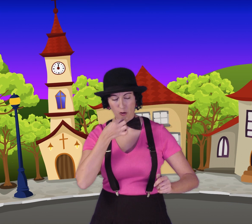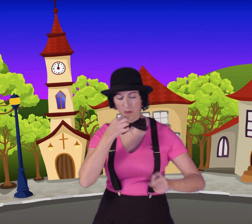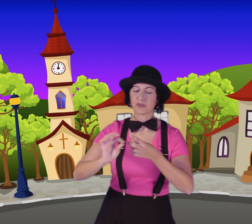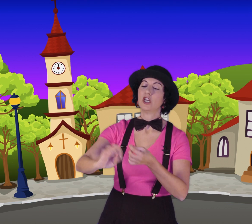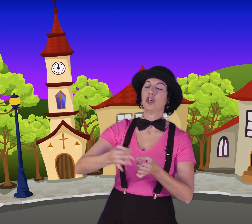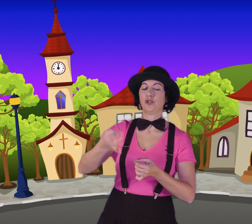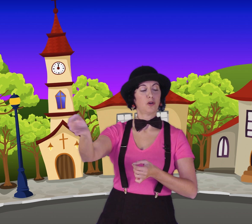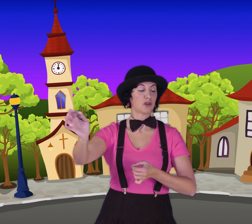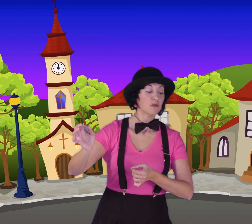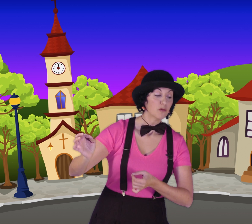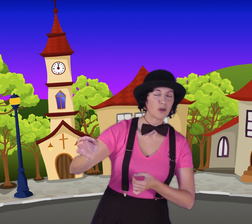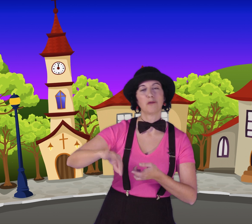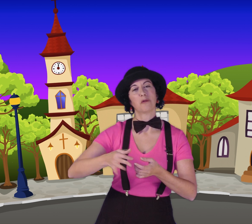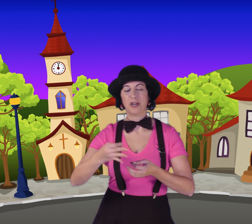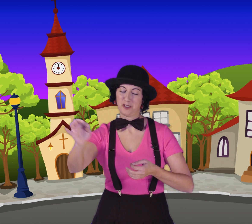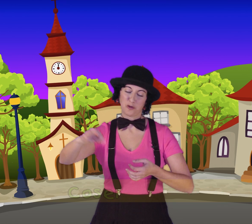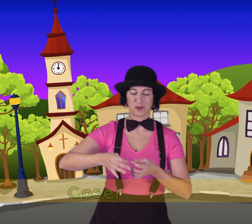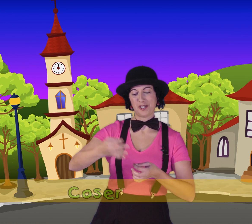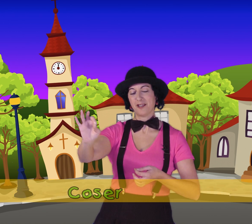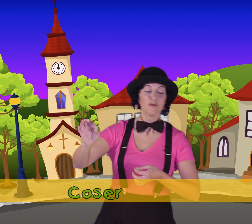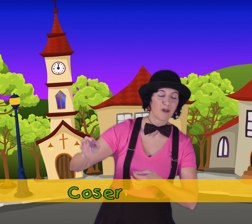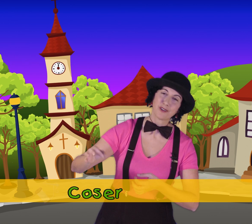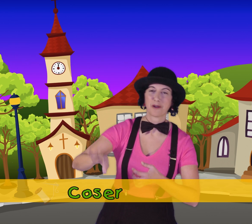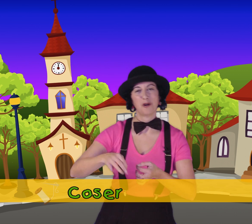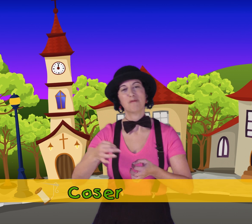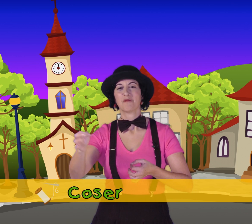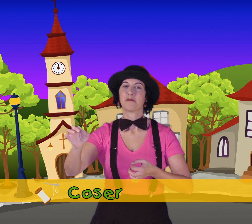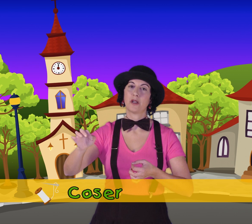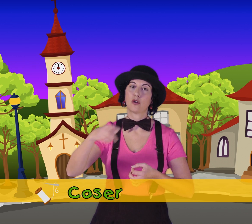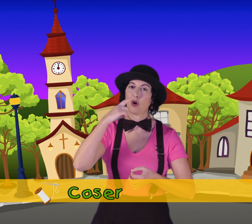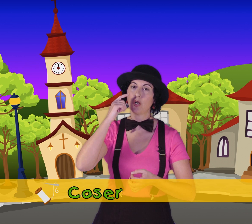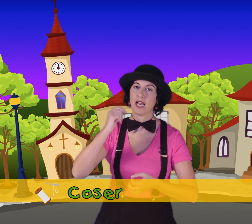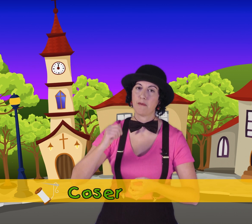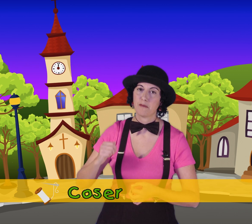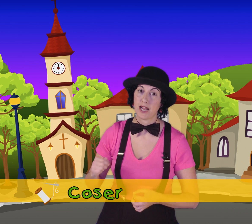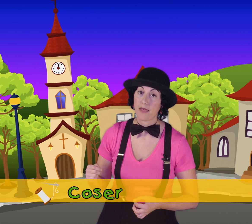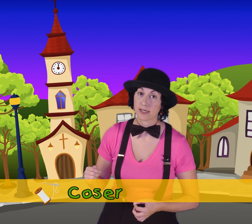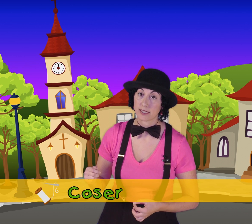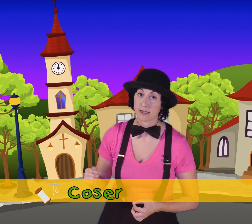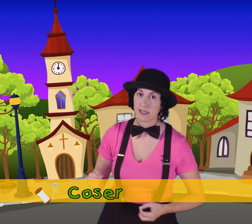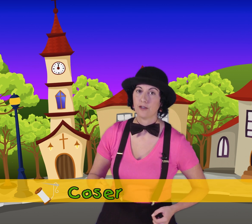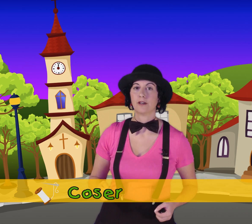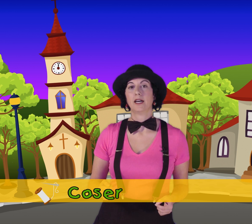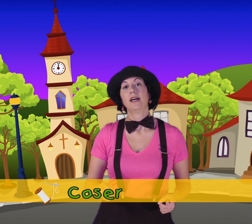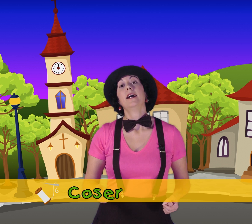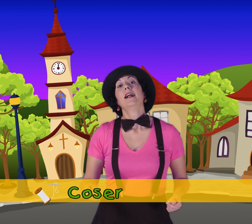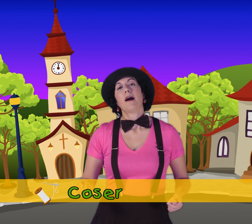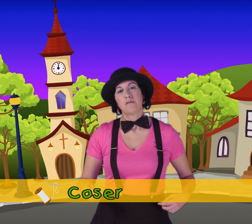como. Y siguió cosiendo. ¡Uy, qué bien huele! Siguió cosiendo. ¡Uy, qué bien huele! Pero no solo olía la mermelada el sastrecillo. Las